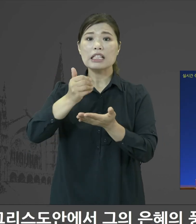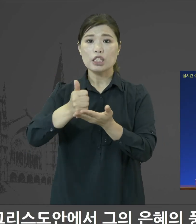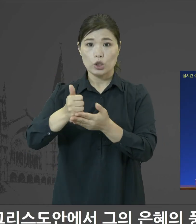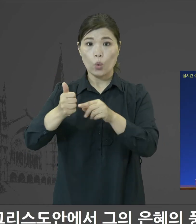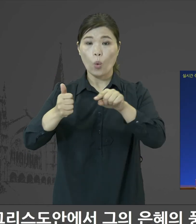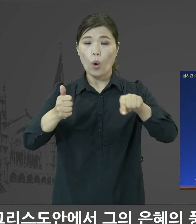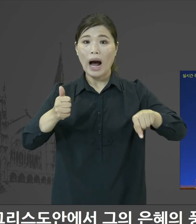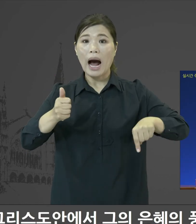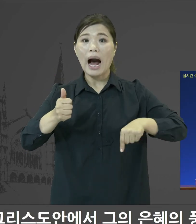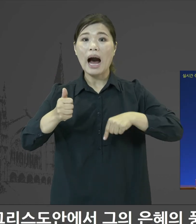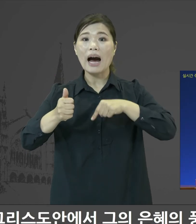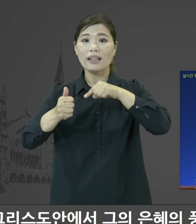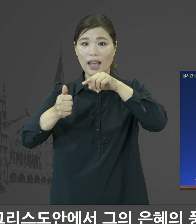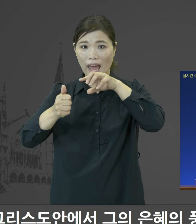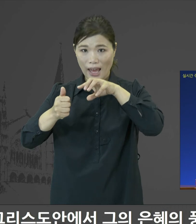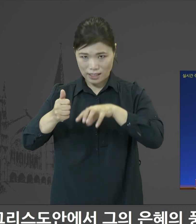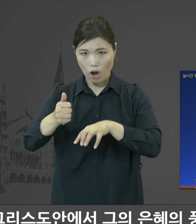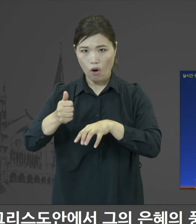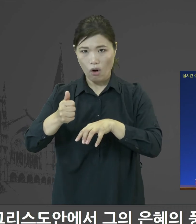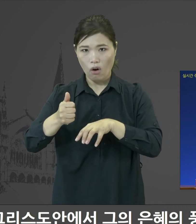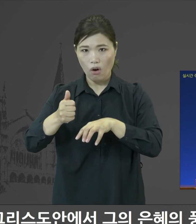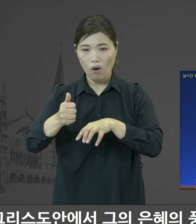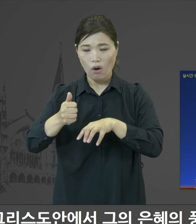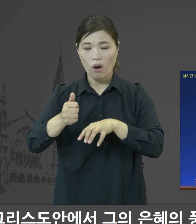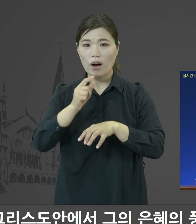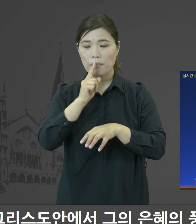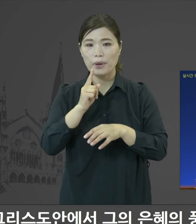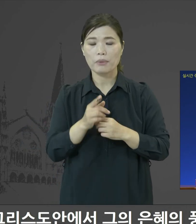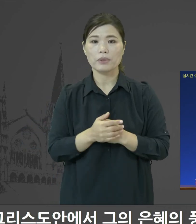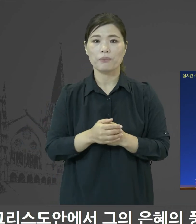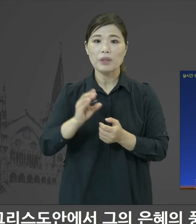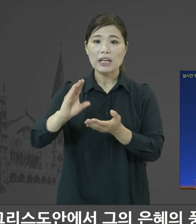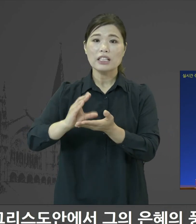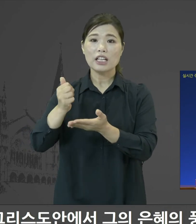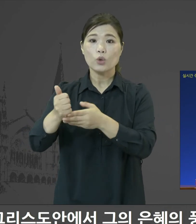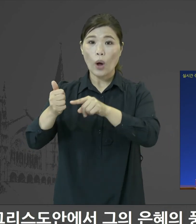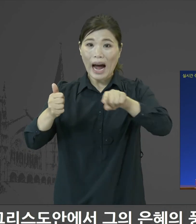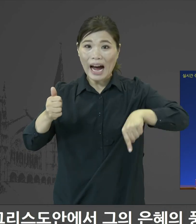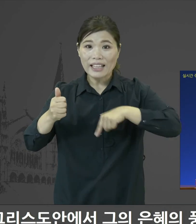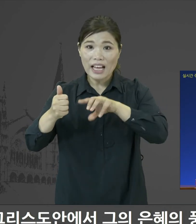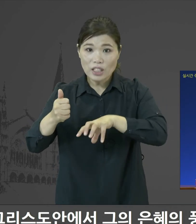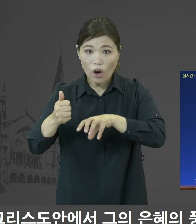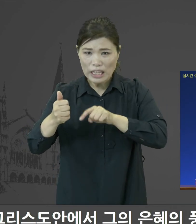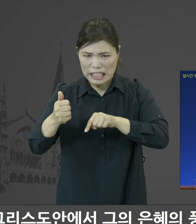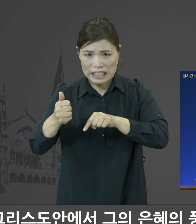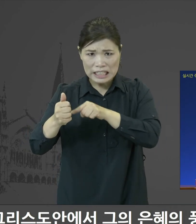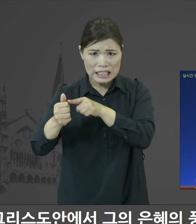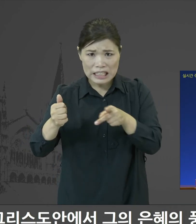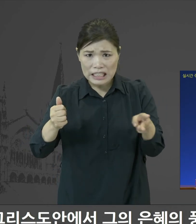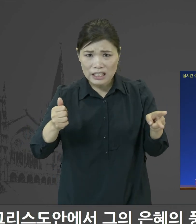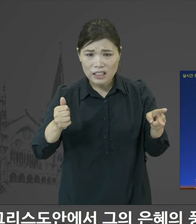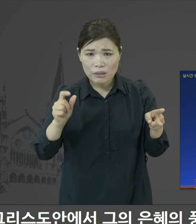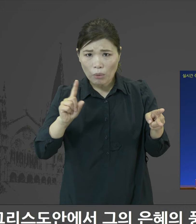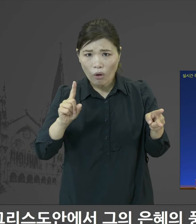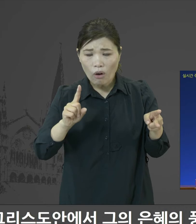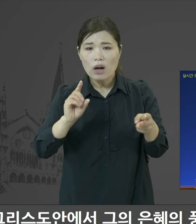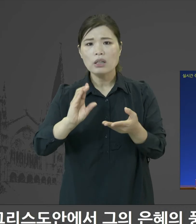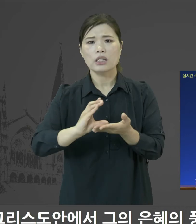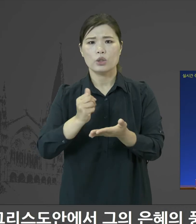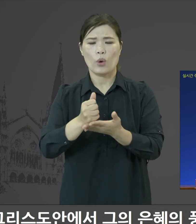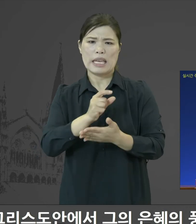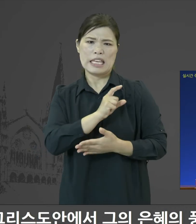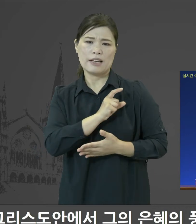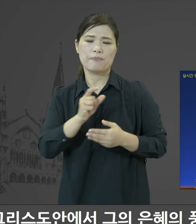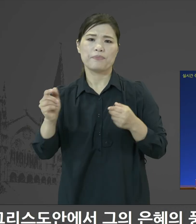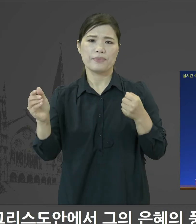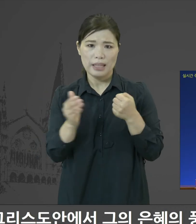그 그리스도 안에서라는 말은 그리스도의 이름을 힘입어, 그리스도의 이름 덕분에 우리가 구원을